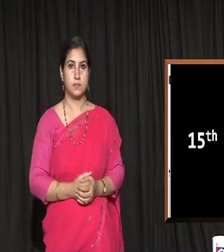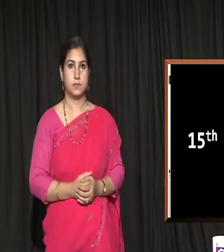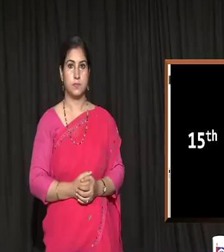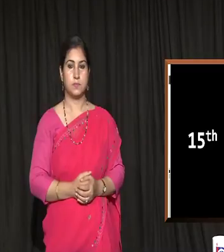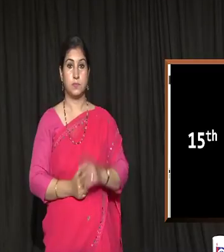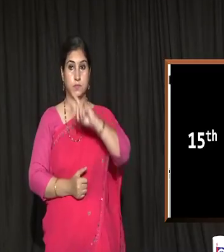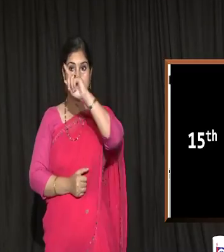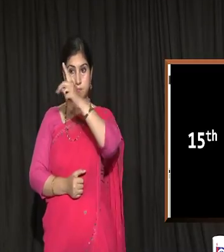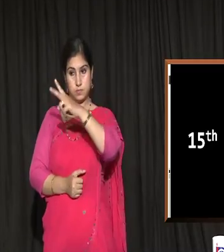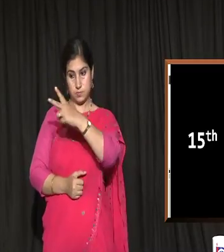15th century